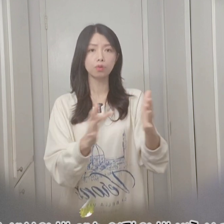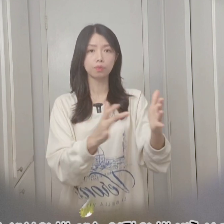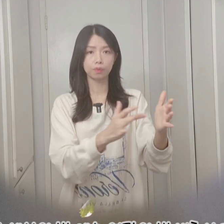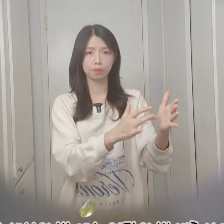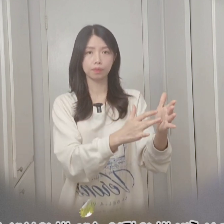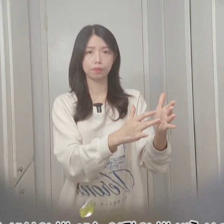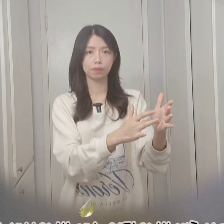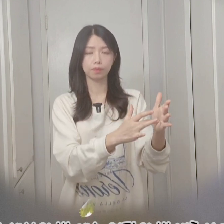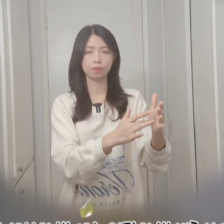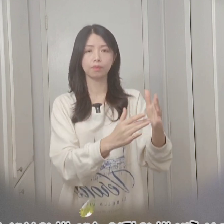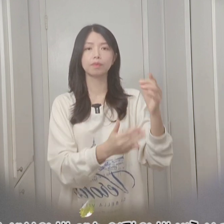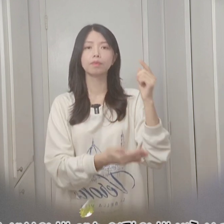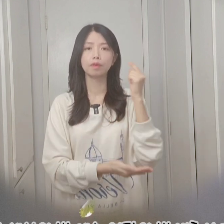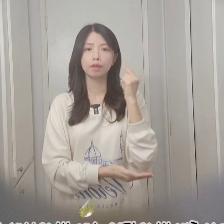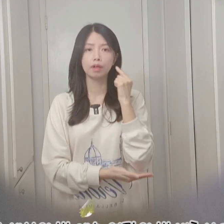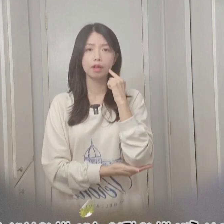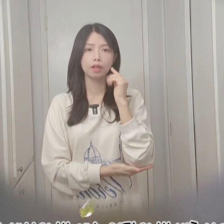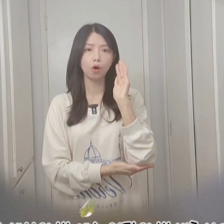예수,